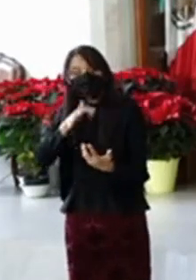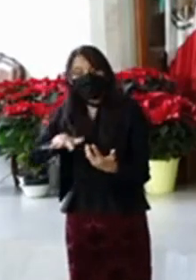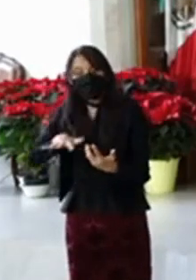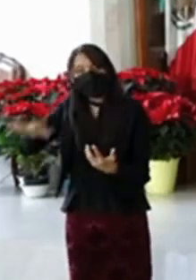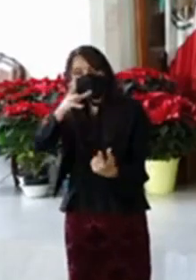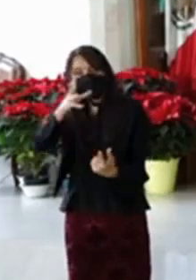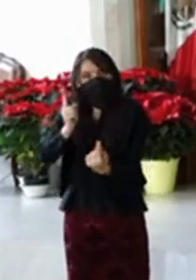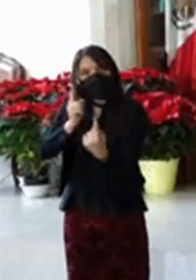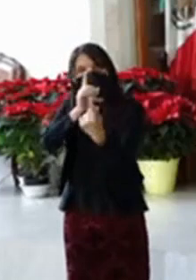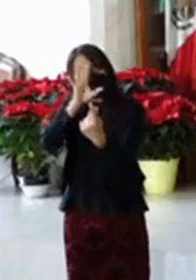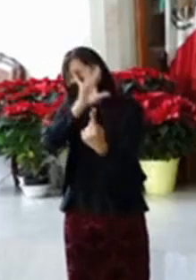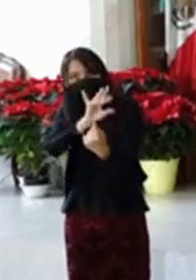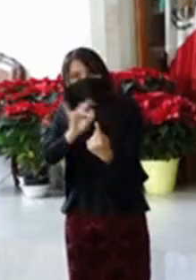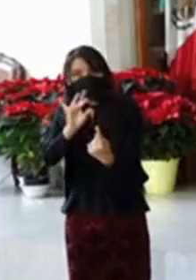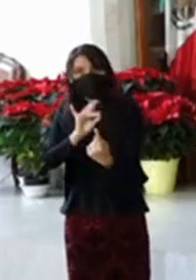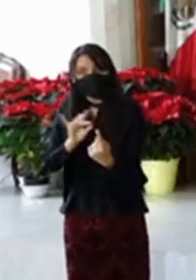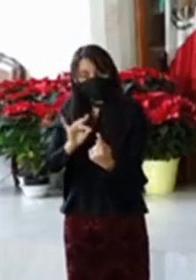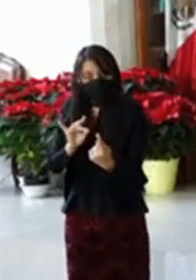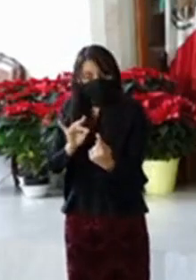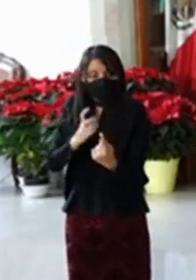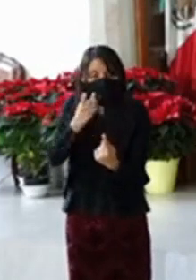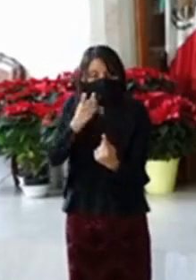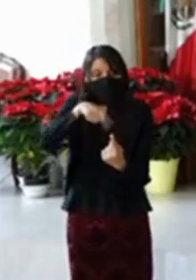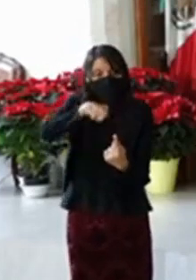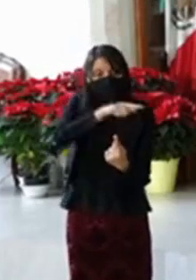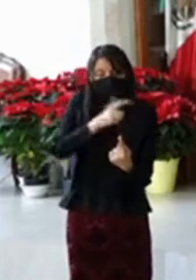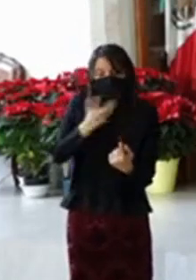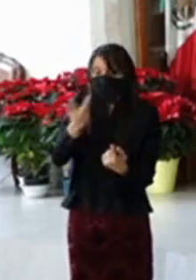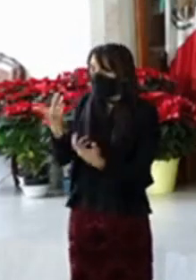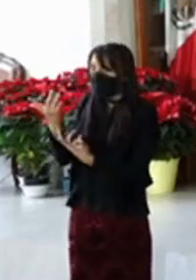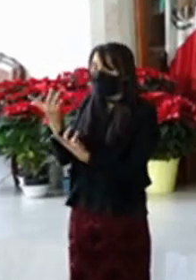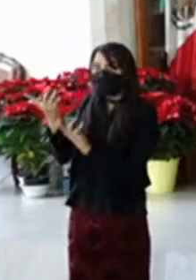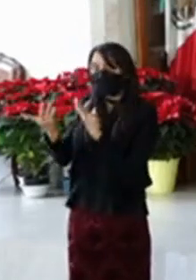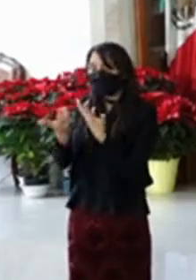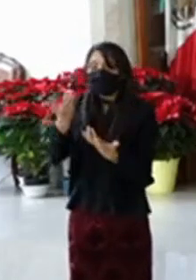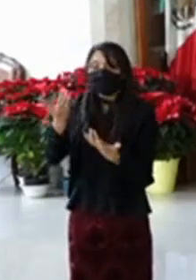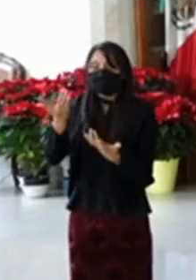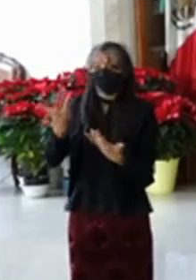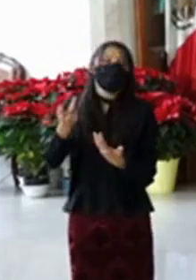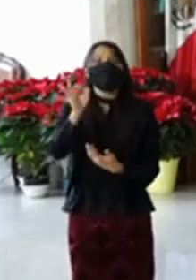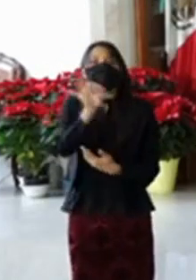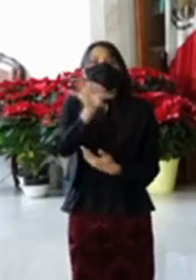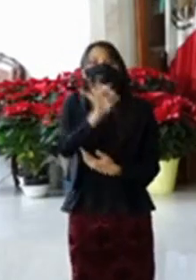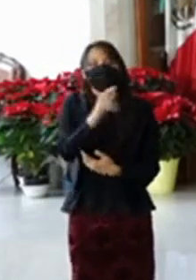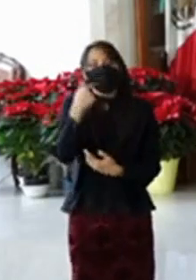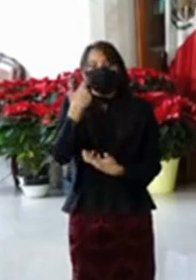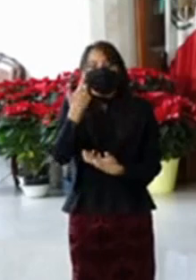pero en un desdén, en un acto de soberbia,